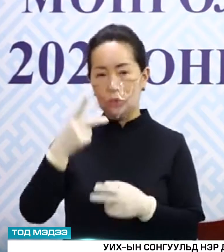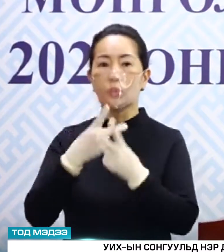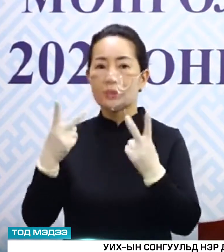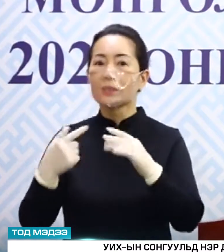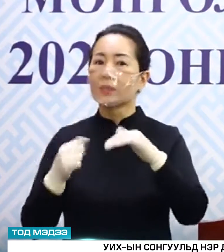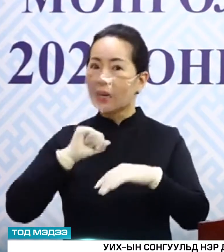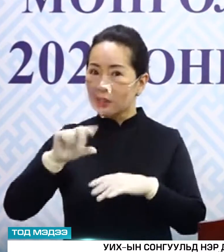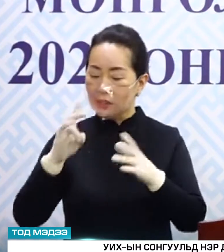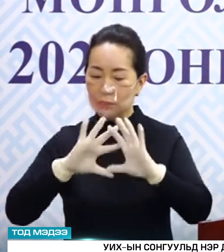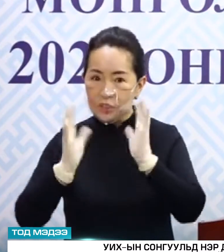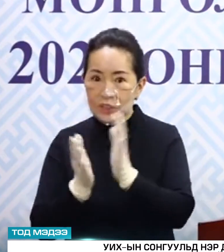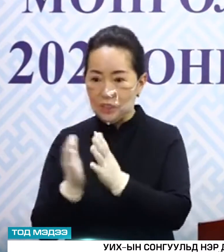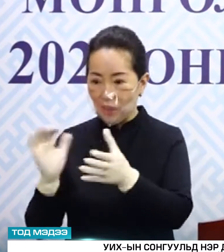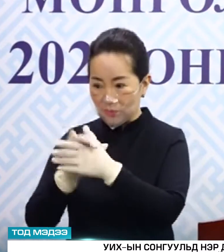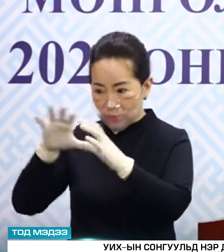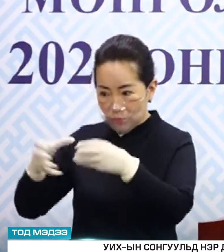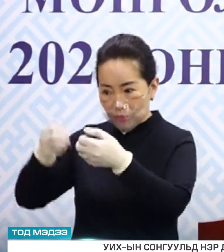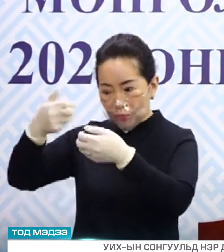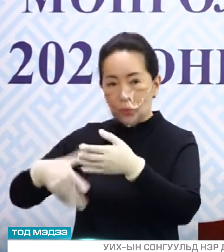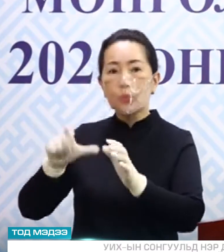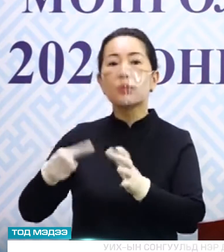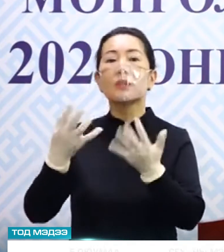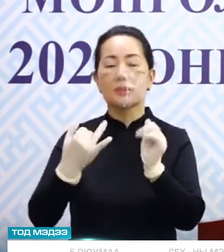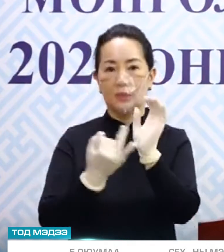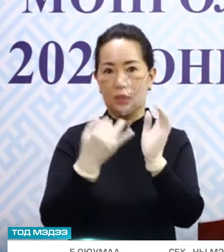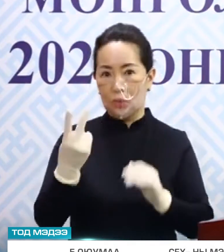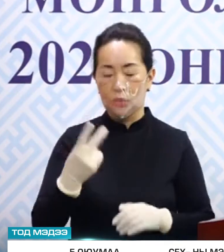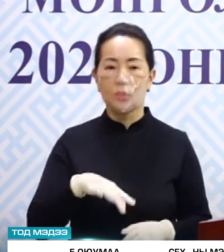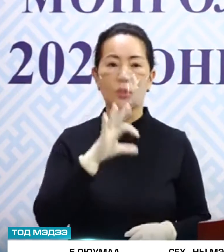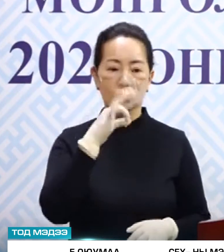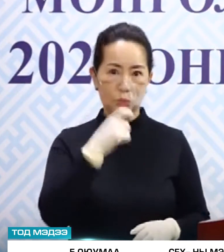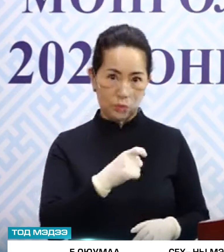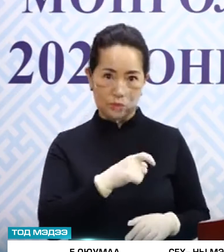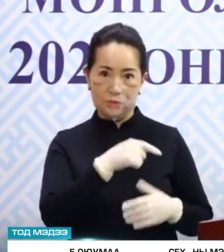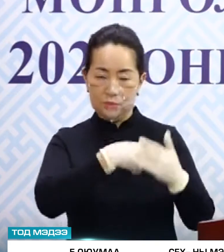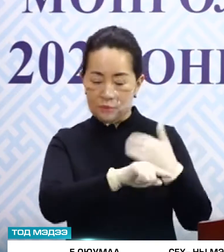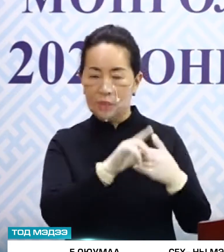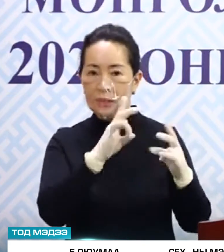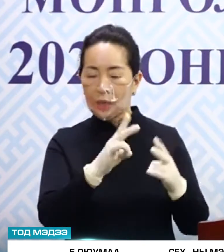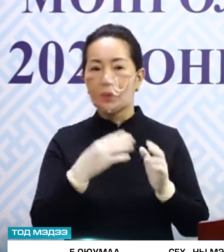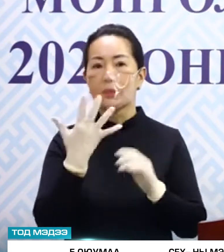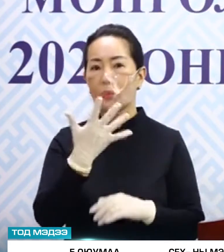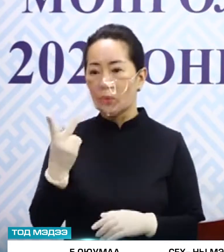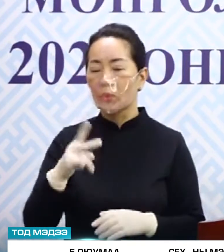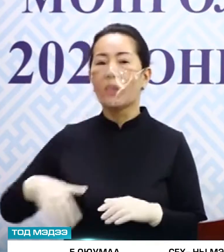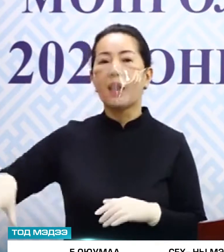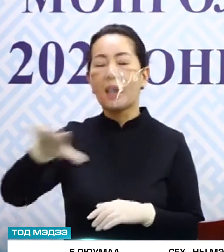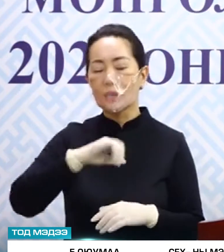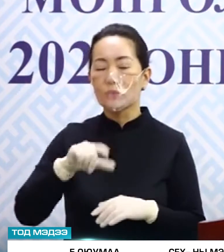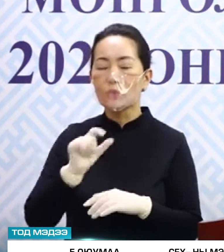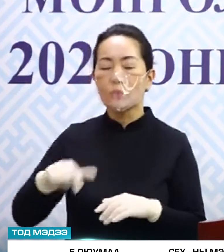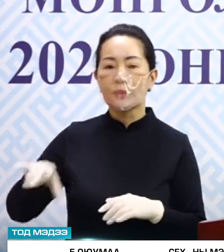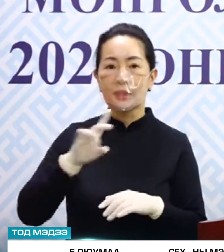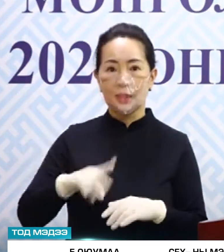эвслээс 72, зөвхөн электорат эвслээс 53, ард түмний намаас 1,